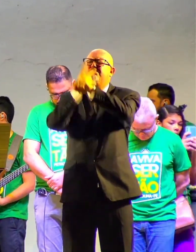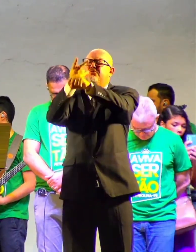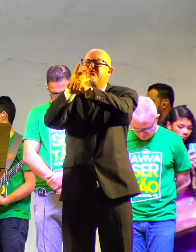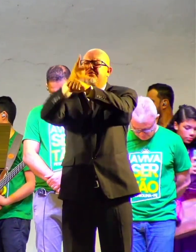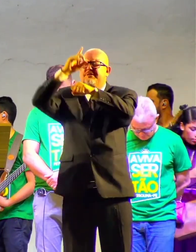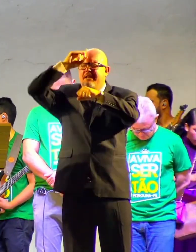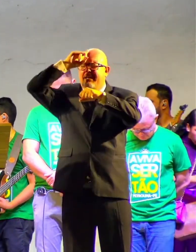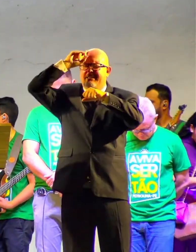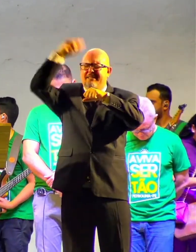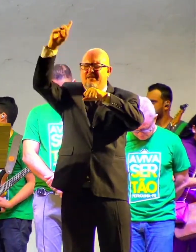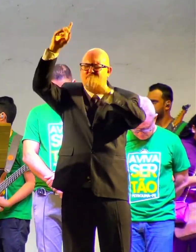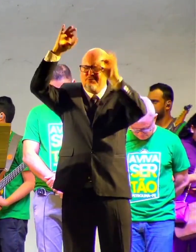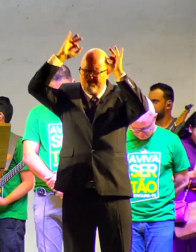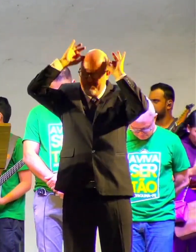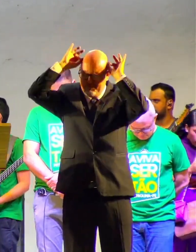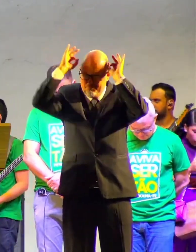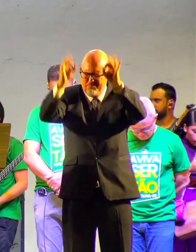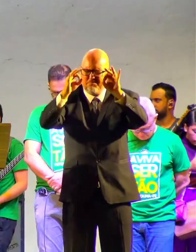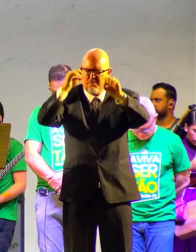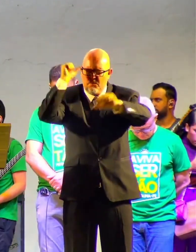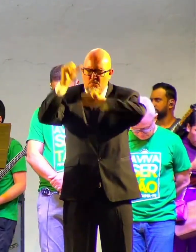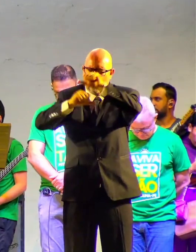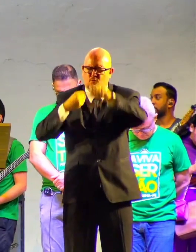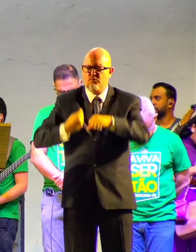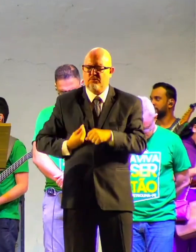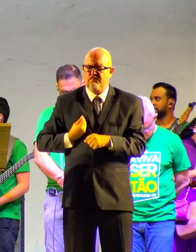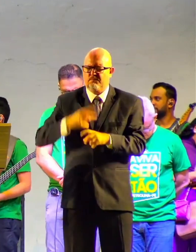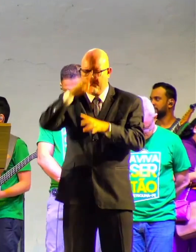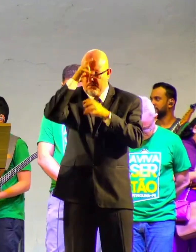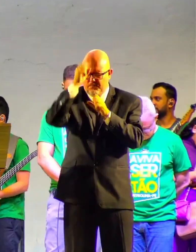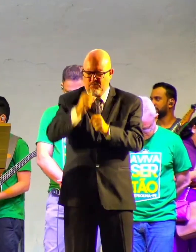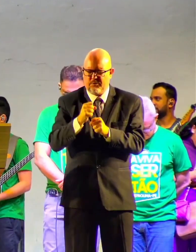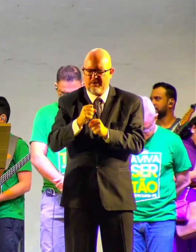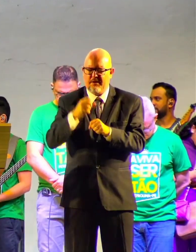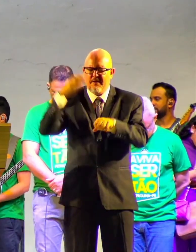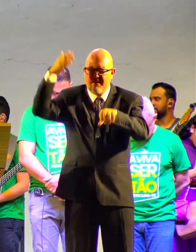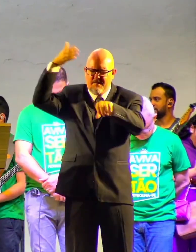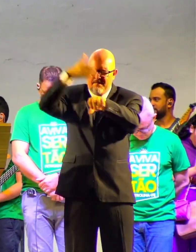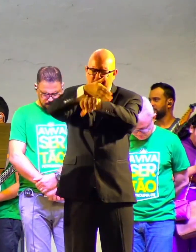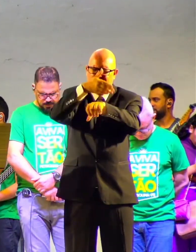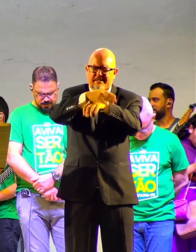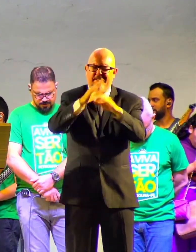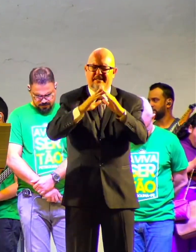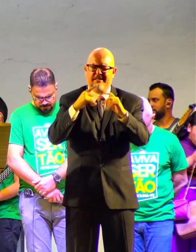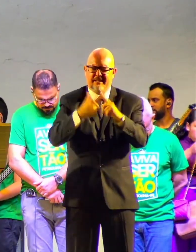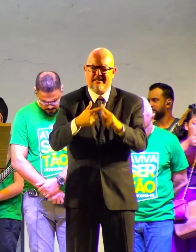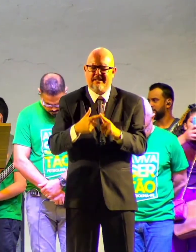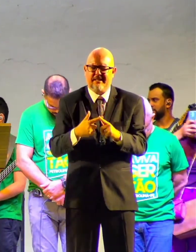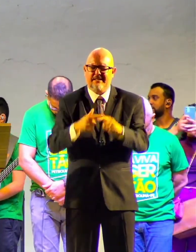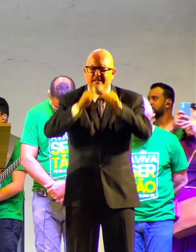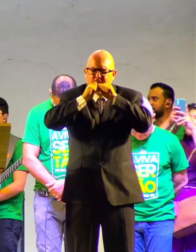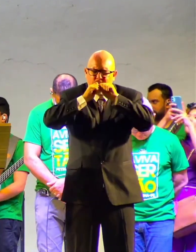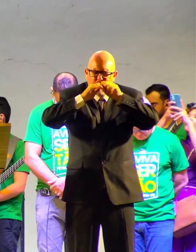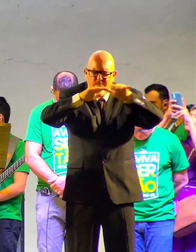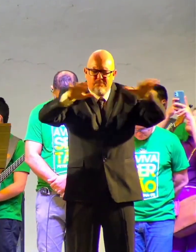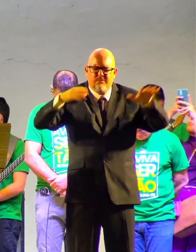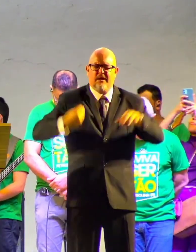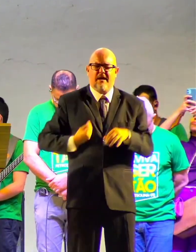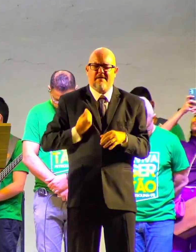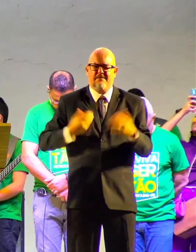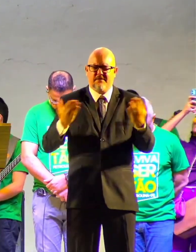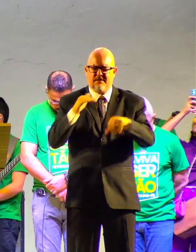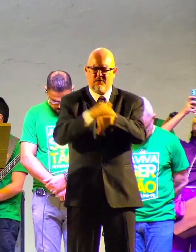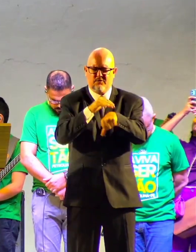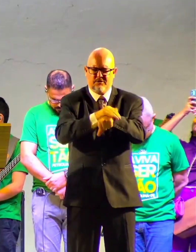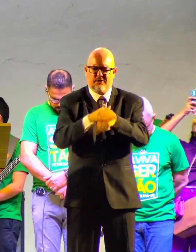até que do alto sejamos revestidos de poder. Visita a tua igreja, sopra sobre nós um alento de vida nesta